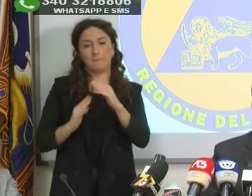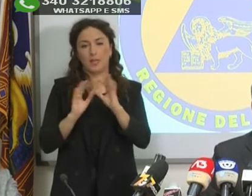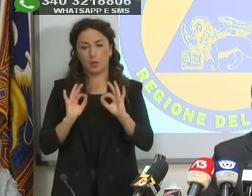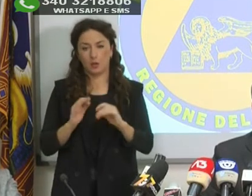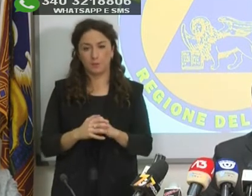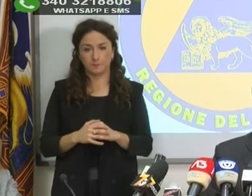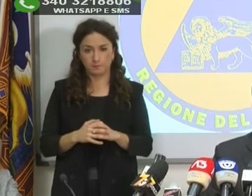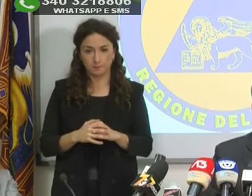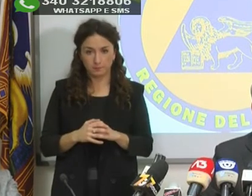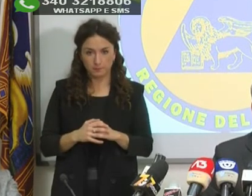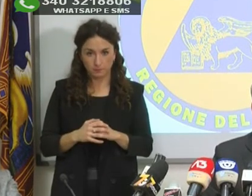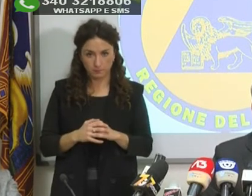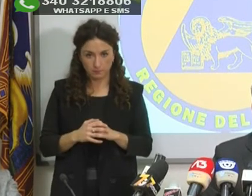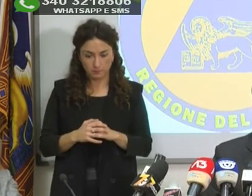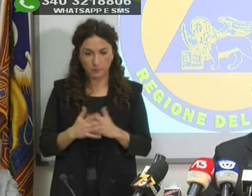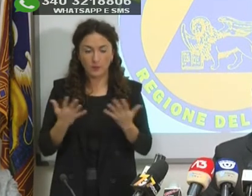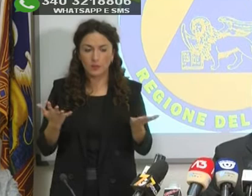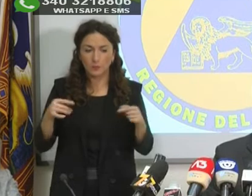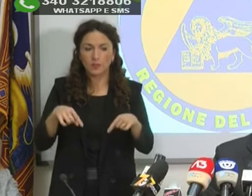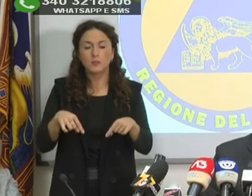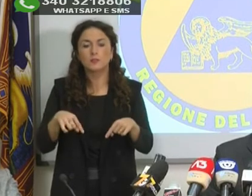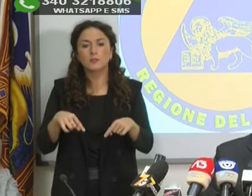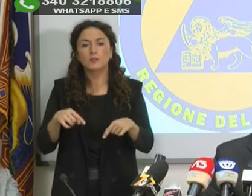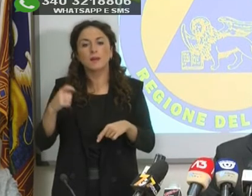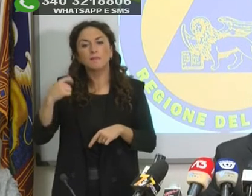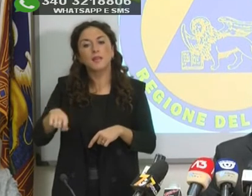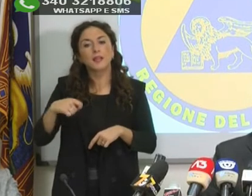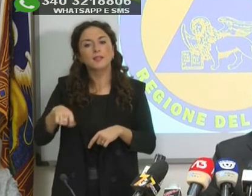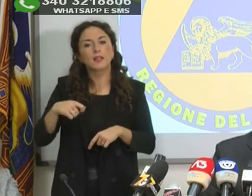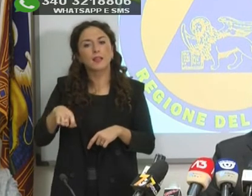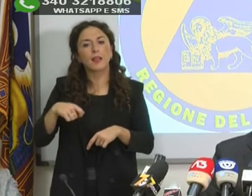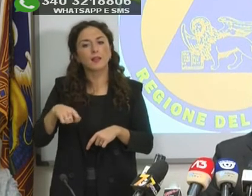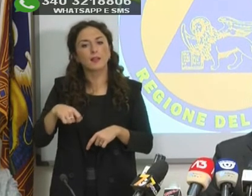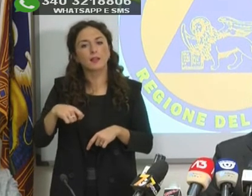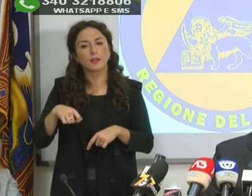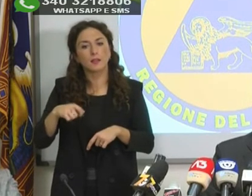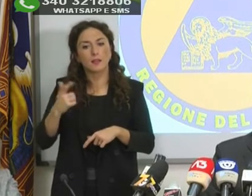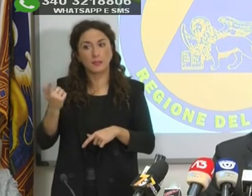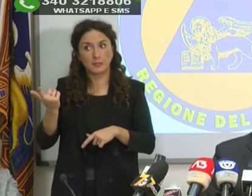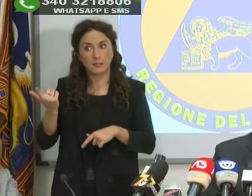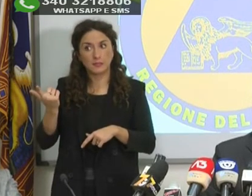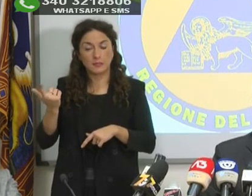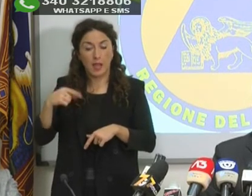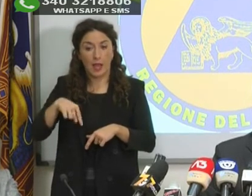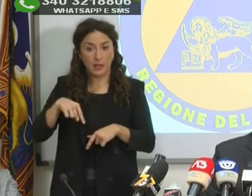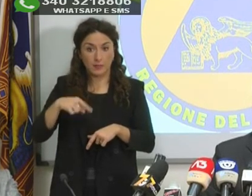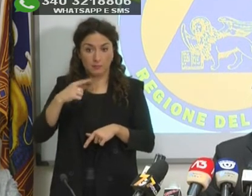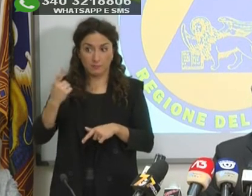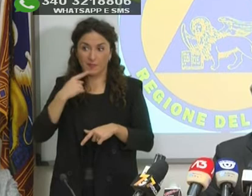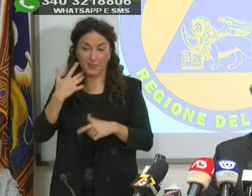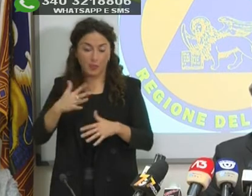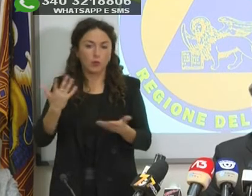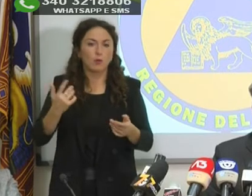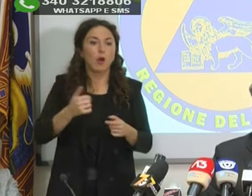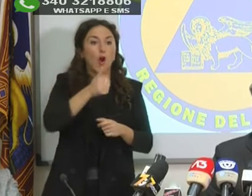e quindi siamo nelle condizioni, come ha detto il Presidente, senza ombra di dubbio, di garantire un